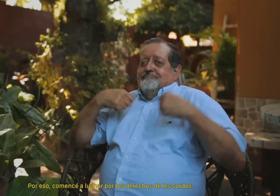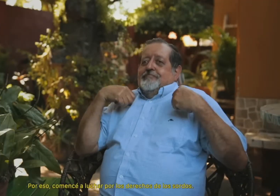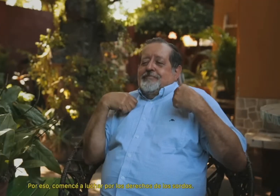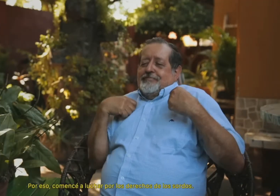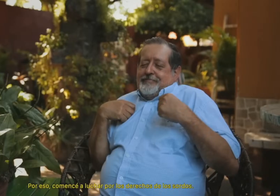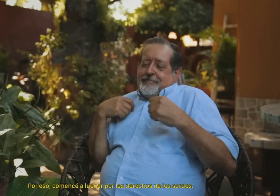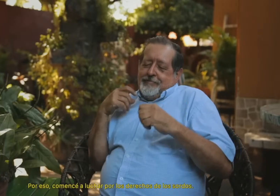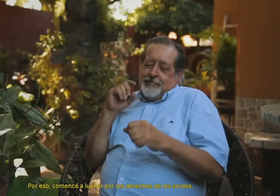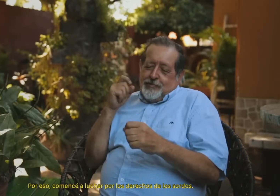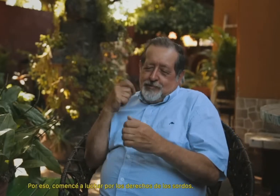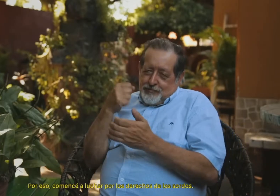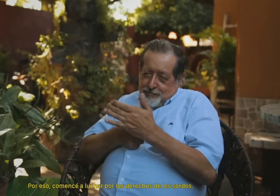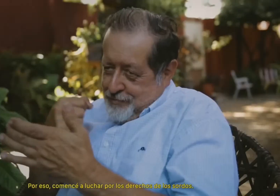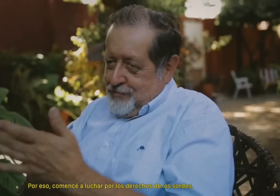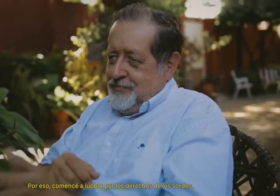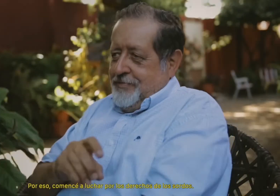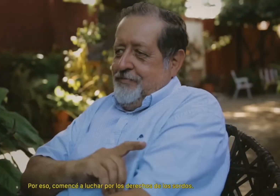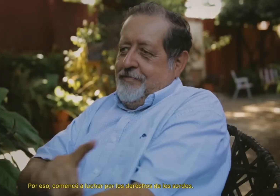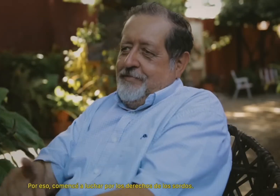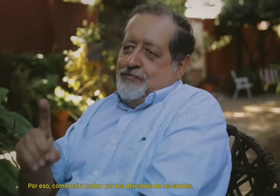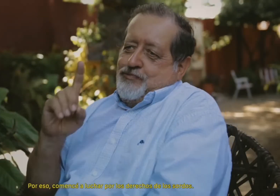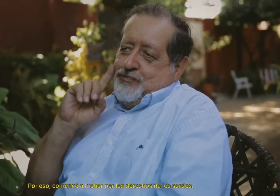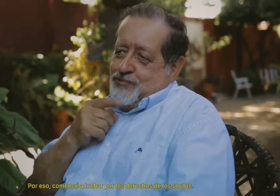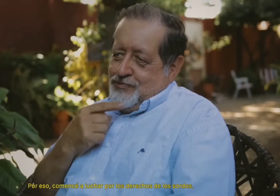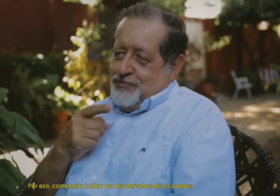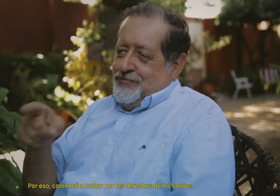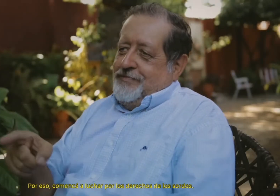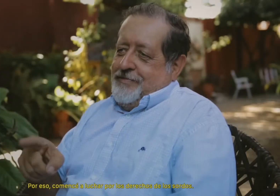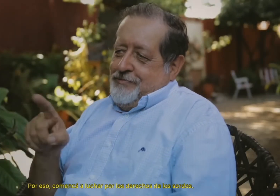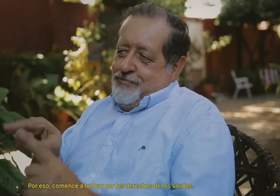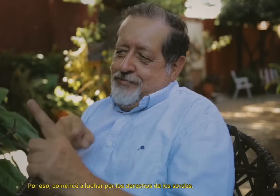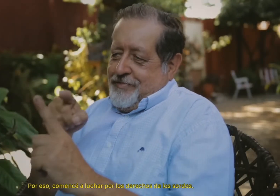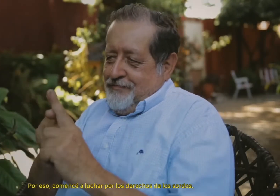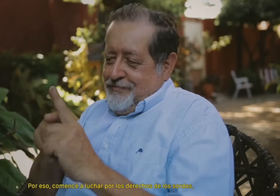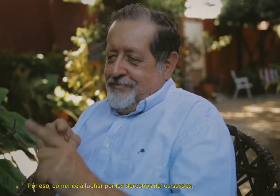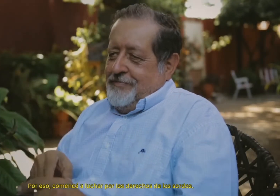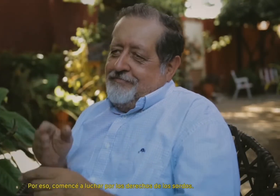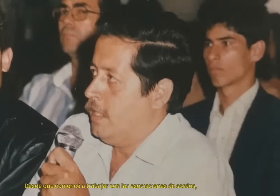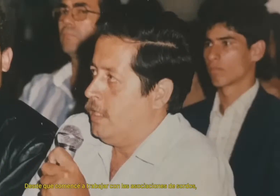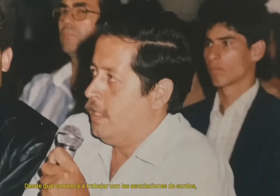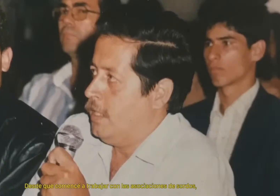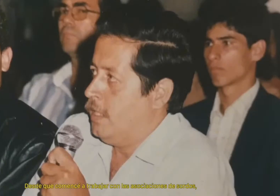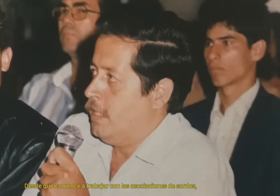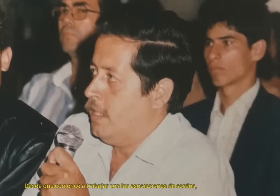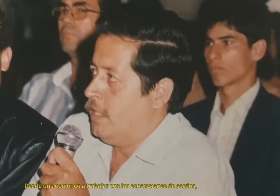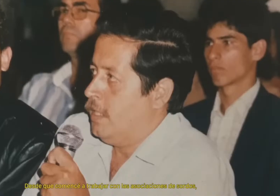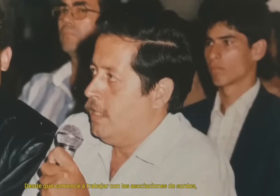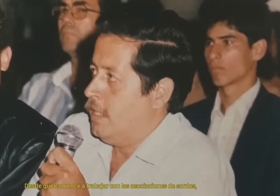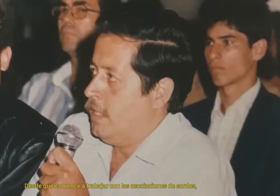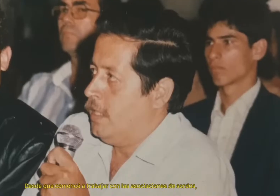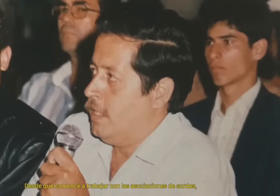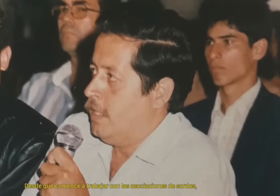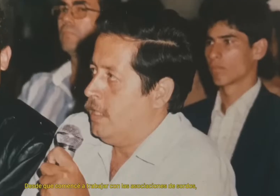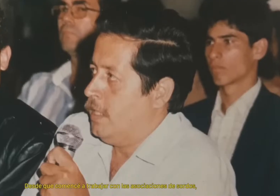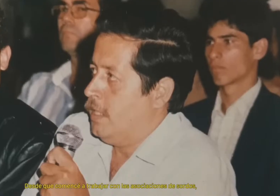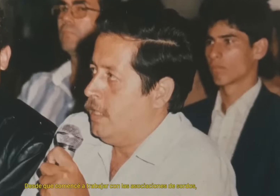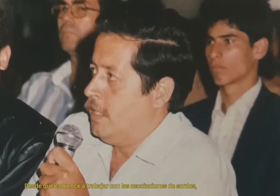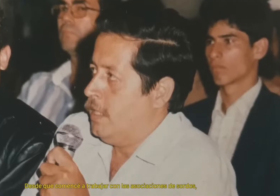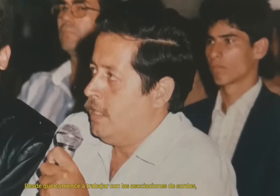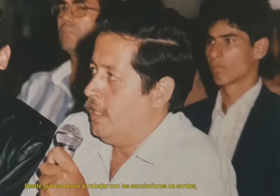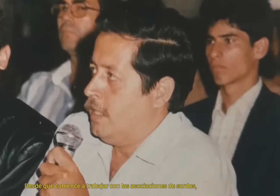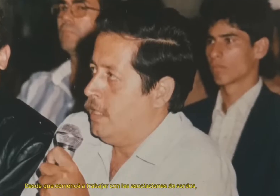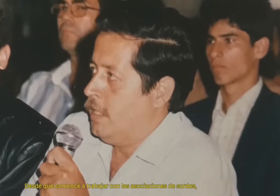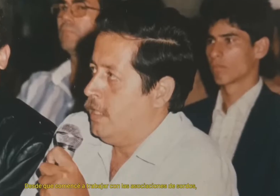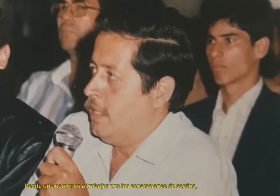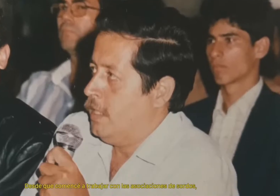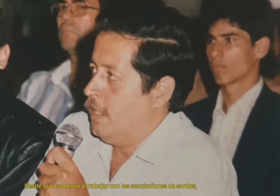Por eso comencé a trabajar por los derechos de los sordos. Desde que comencé a trabajar